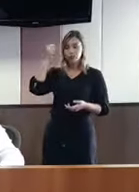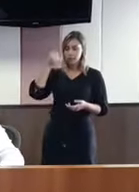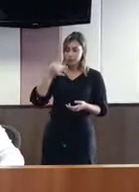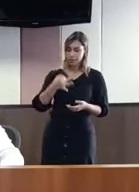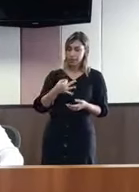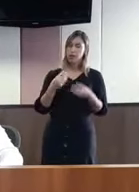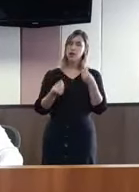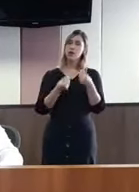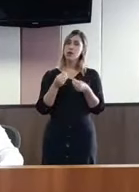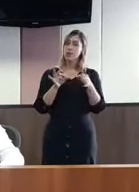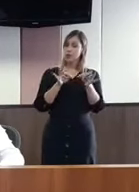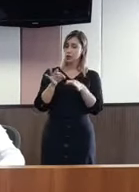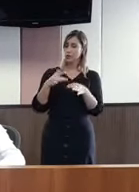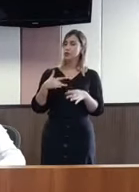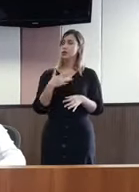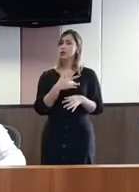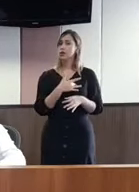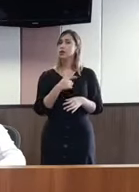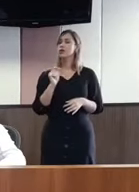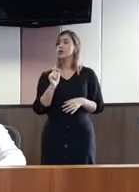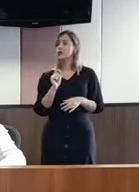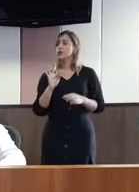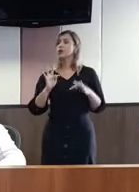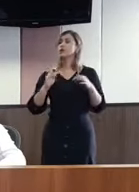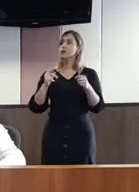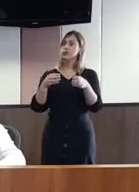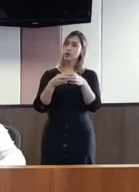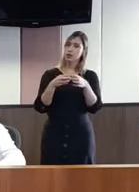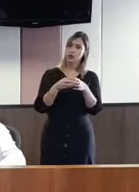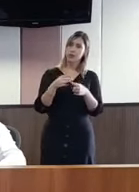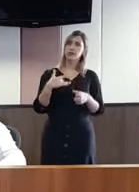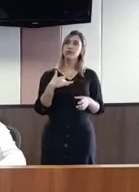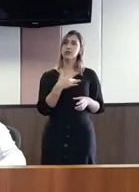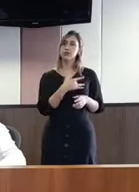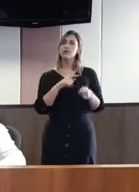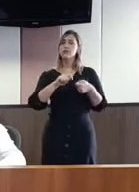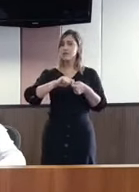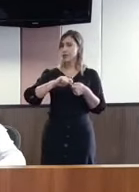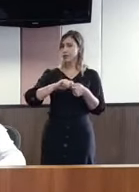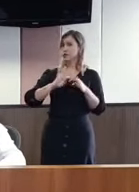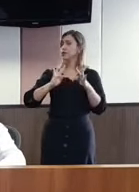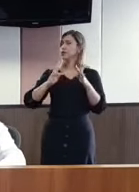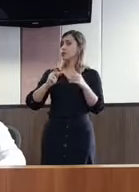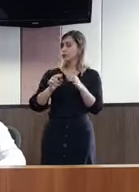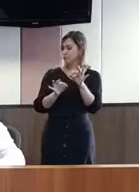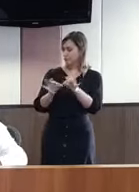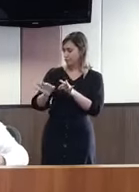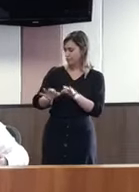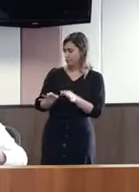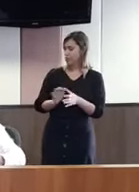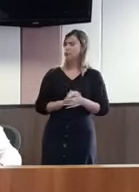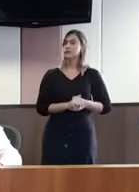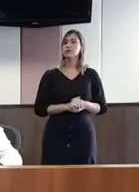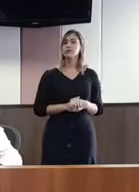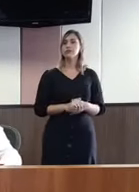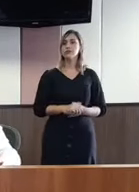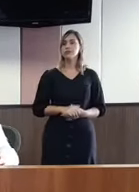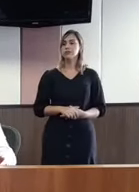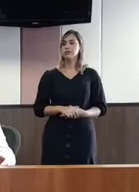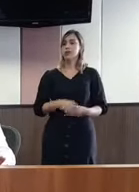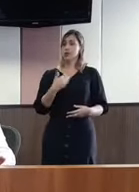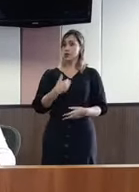as nossas ações, sobre o que ele, toda a equipe da saúde e uma série de pessoas que estão envolvidas nesse momento,